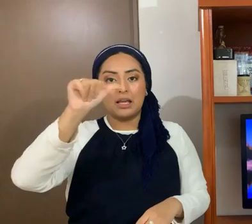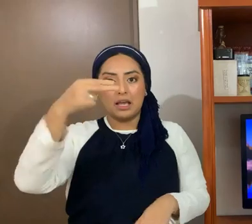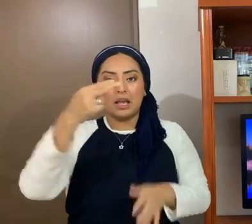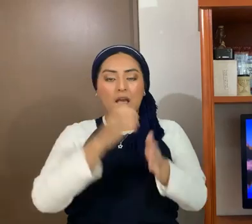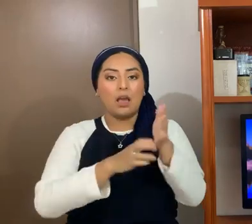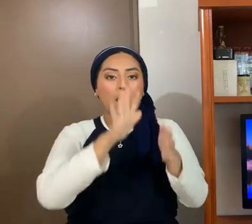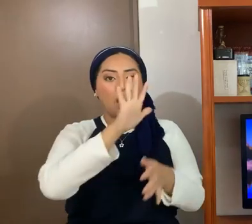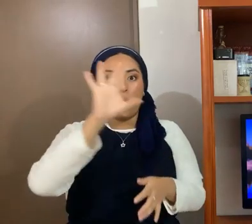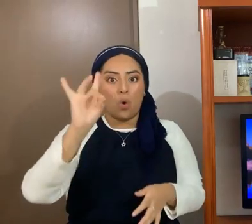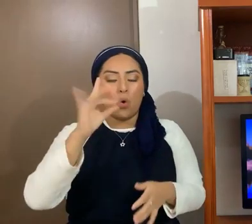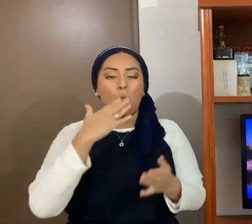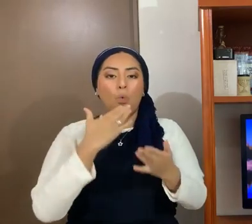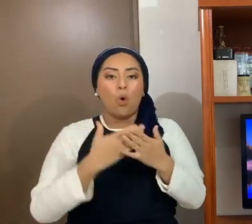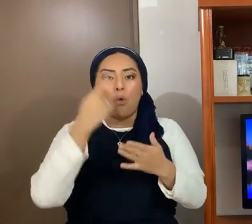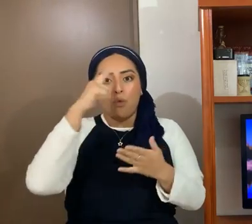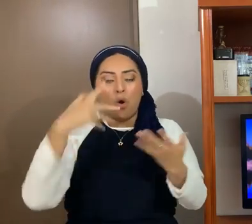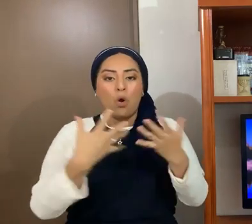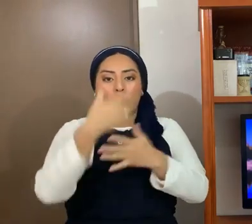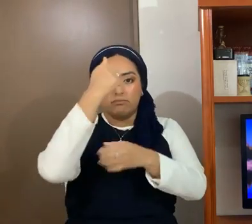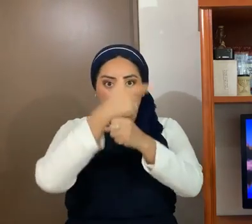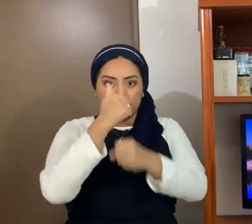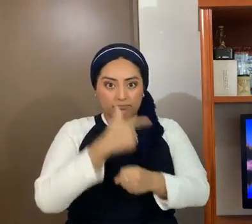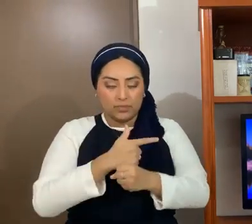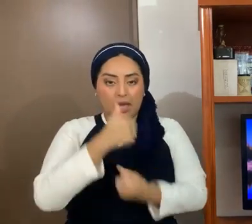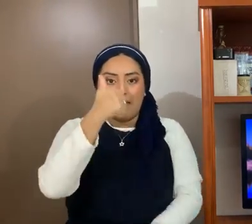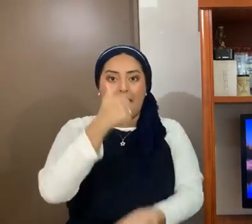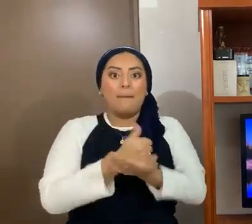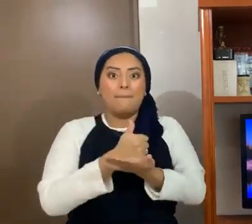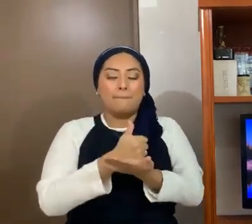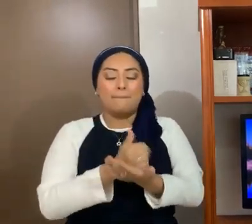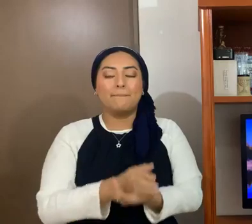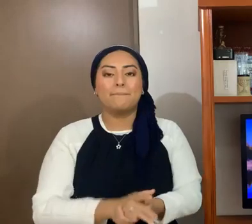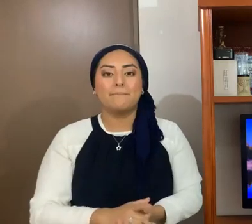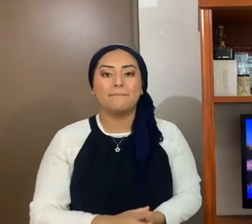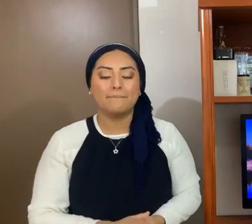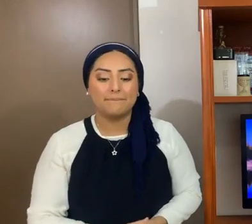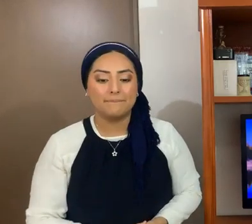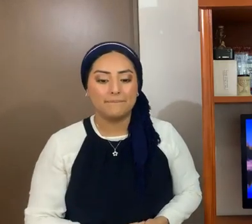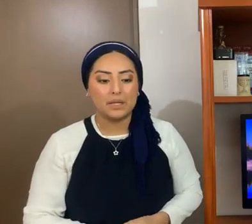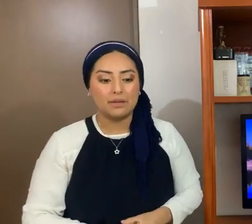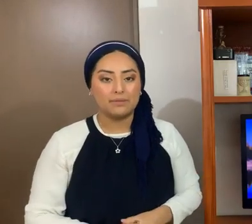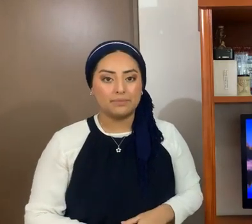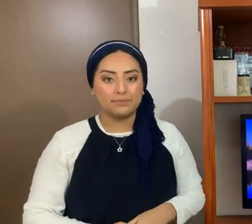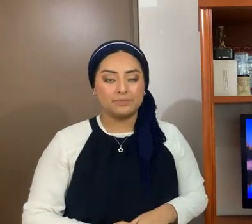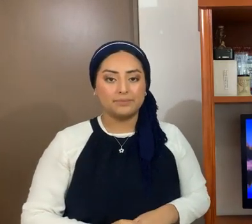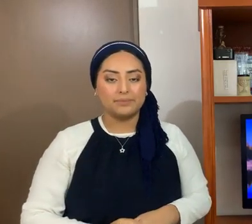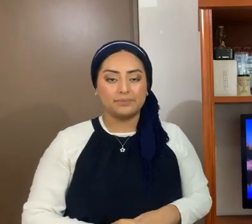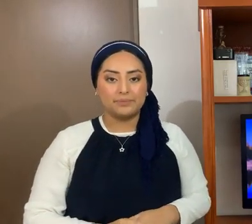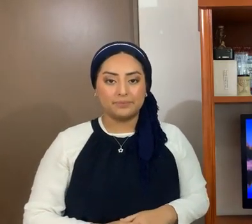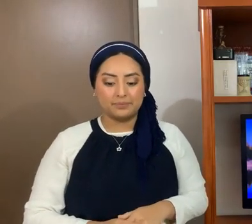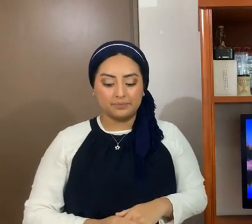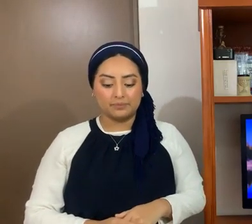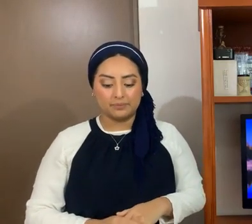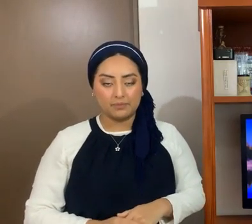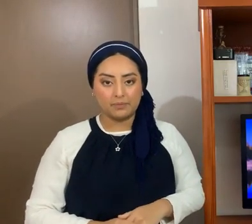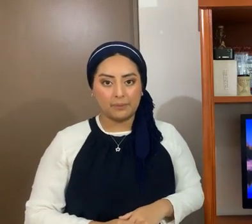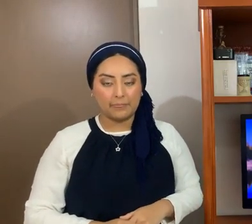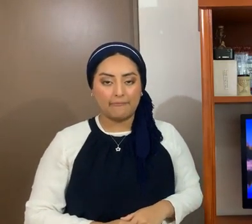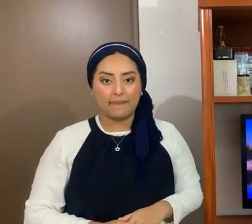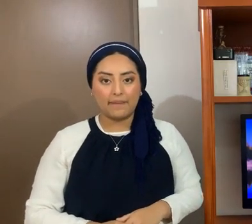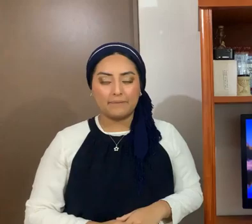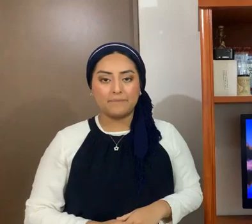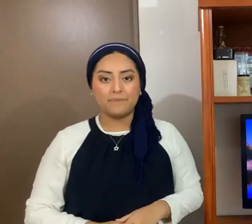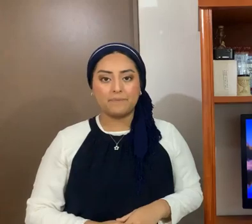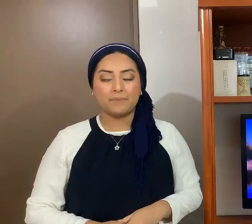para los nuevecitos y ahorita vamos a regresar a la cita del fuego, porque es algo que todavía sigue causando muchas dudas entre